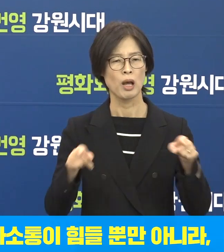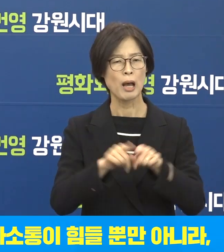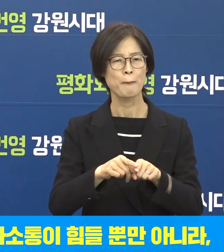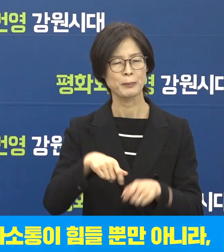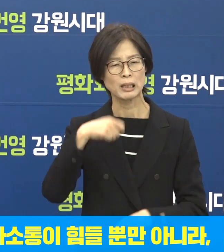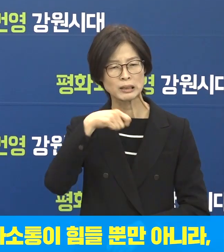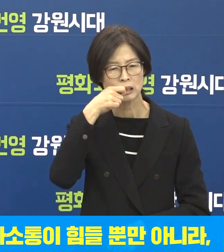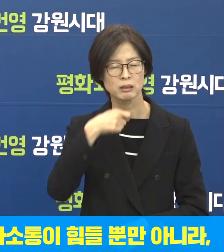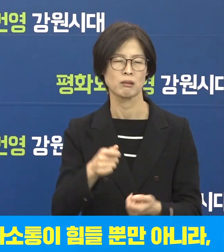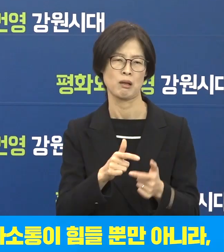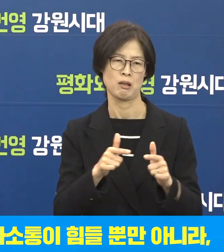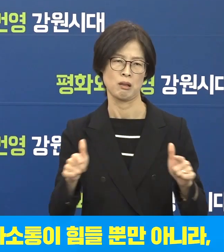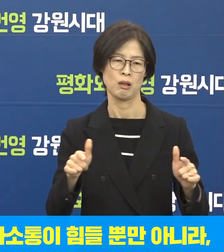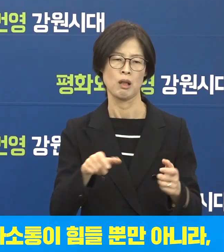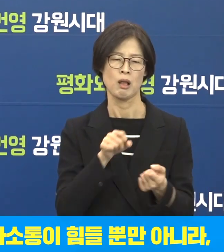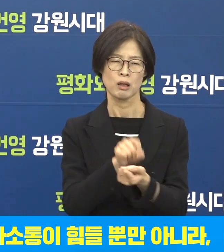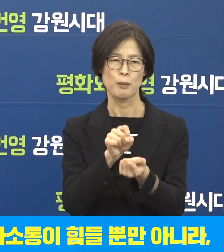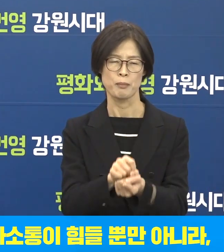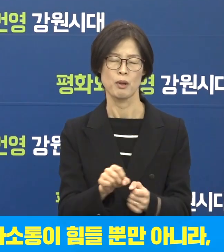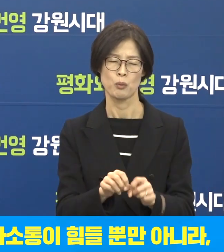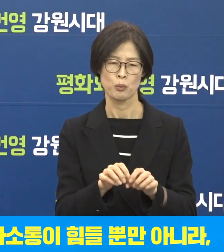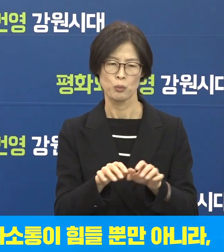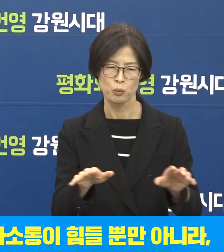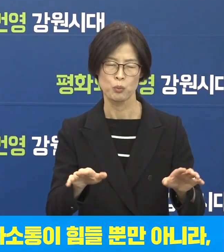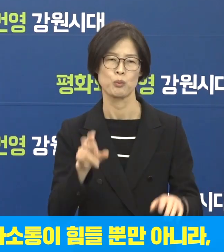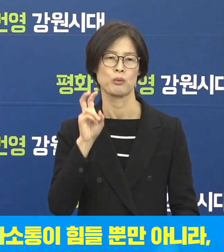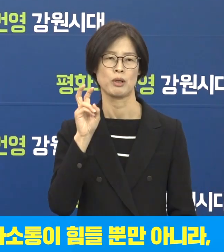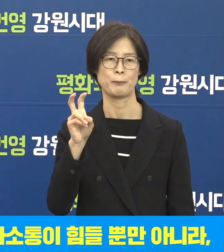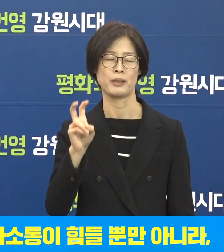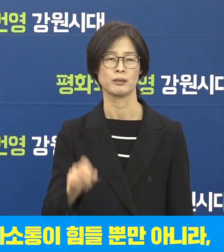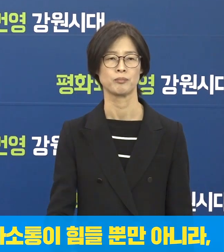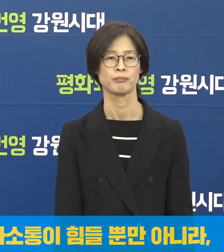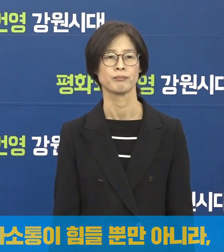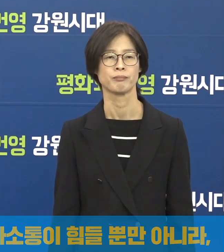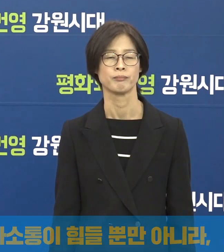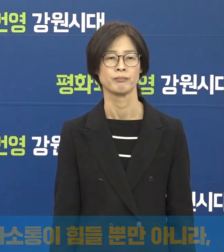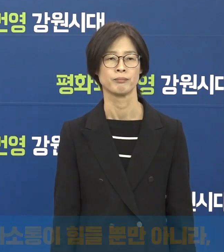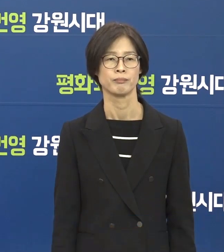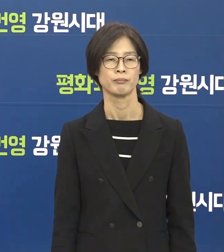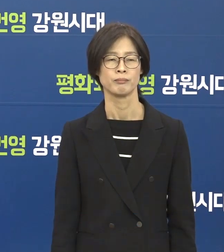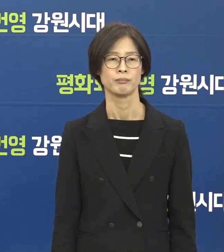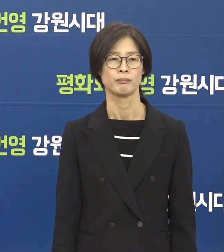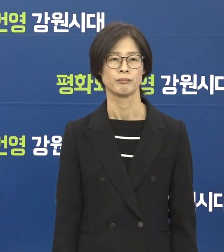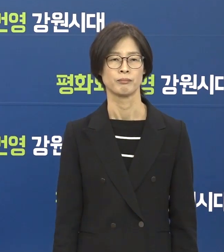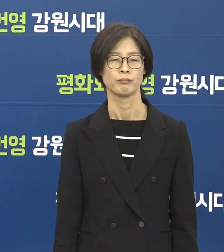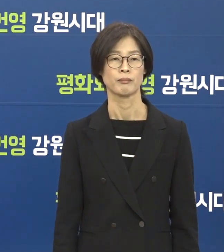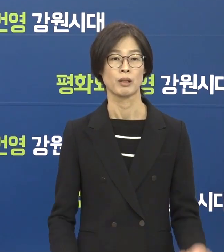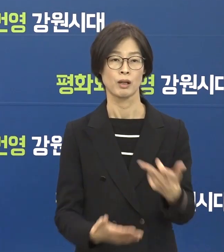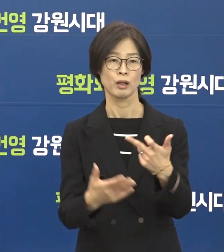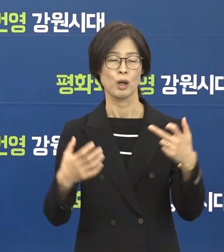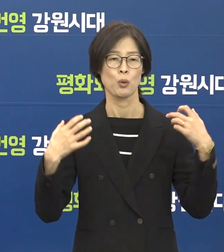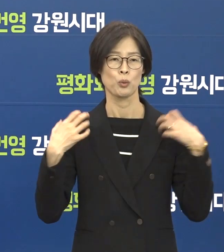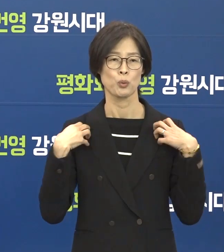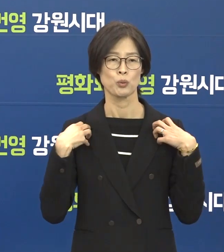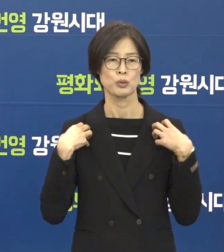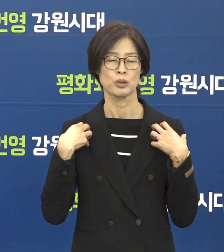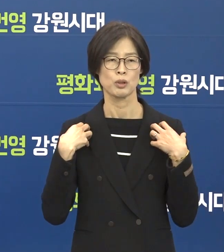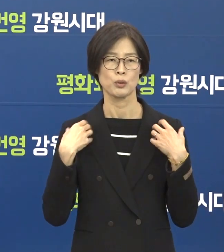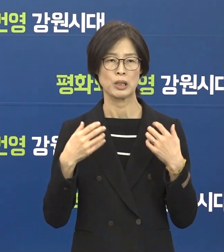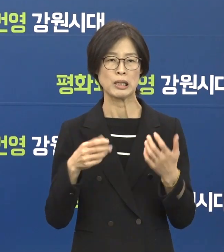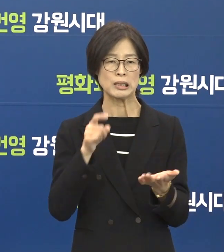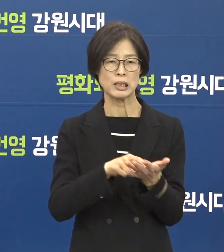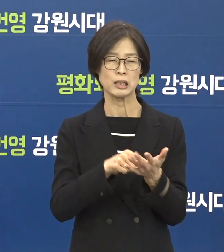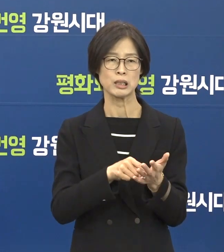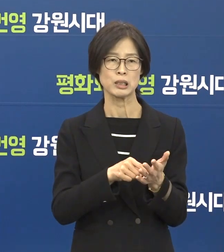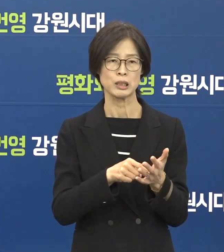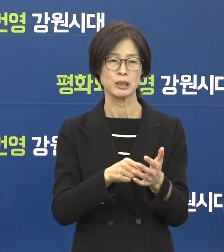식사 등 공동생활을 통해 시설 내 확산된 것으로 추정하고 있습니다. 도 적극 대응팀과 원주시